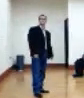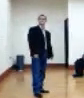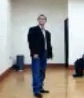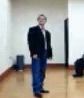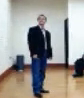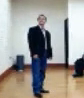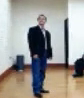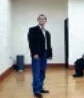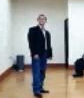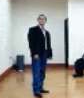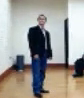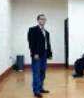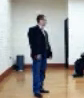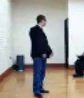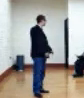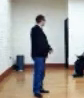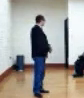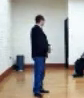Romano antiguo.